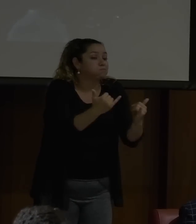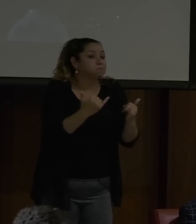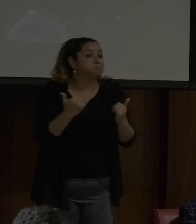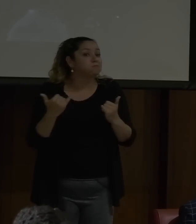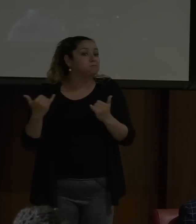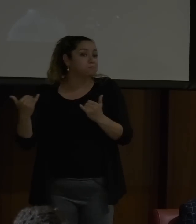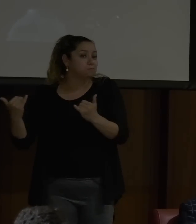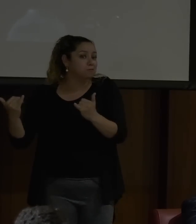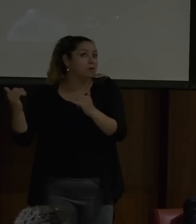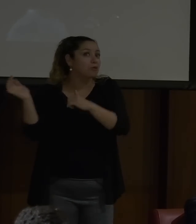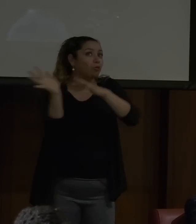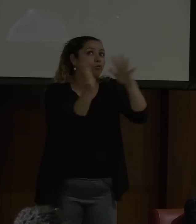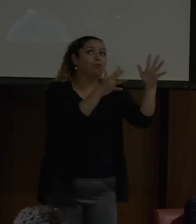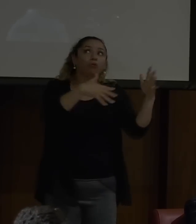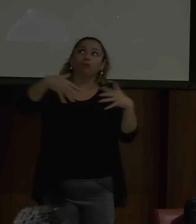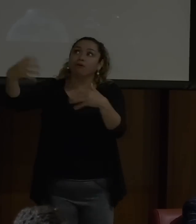azotada del viento.